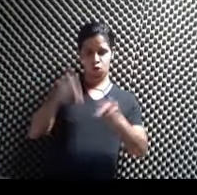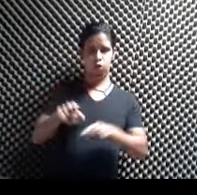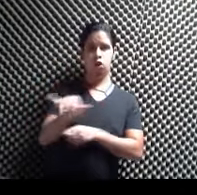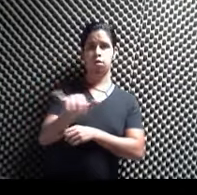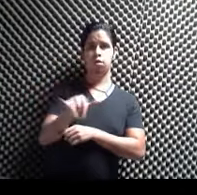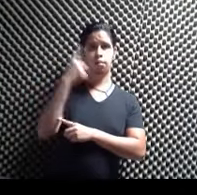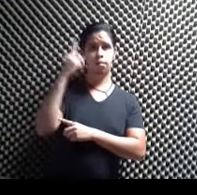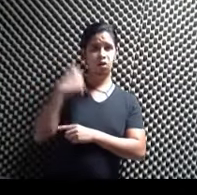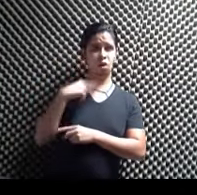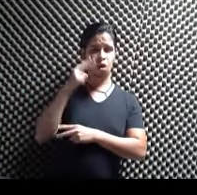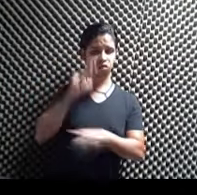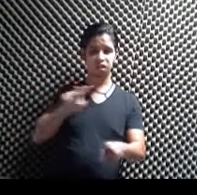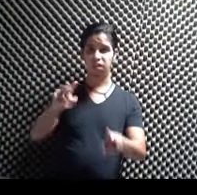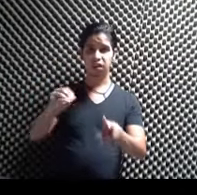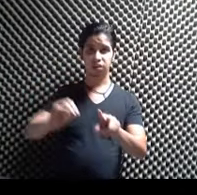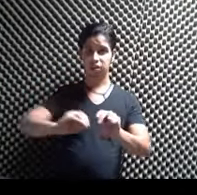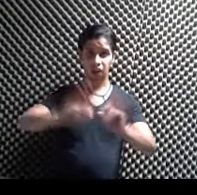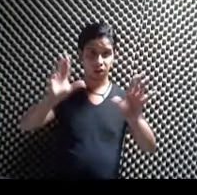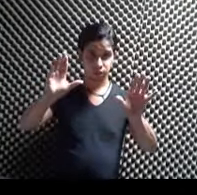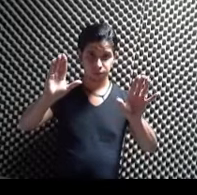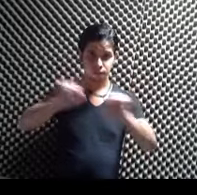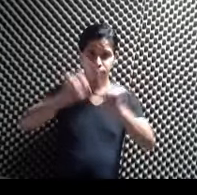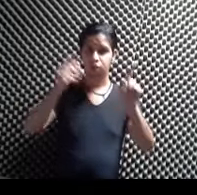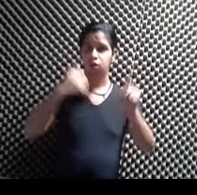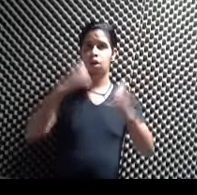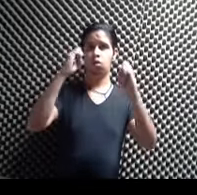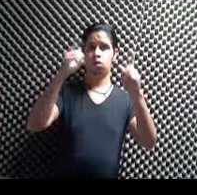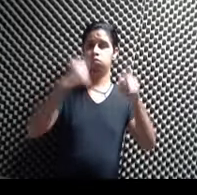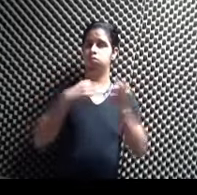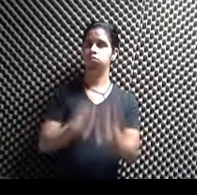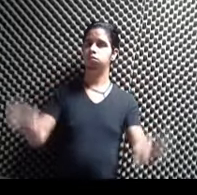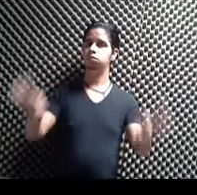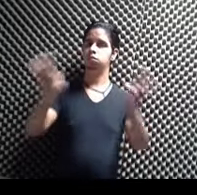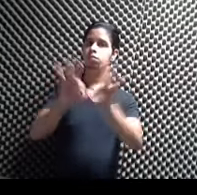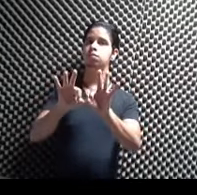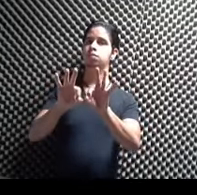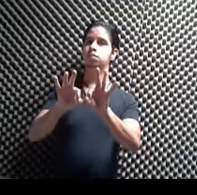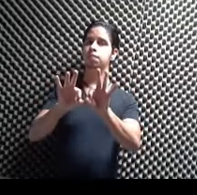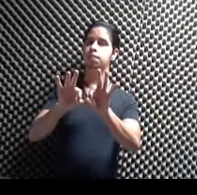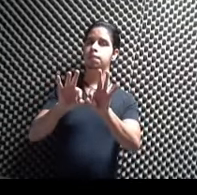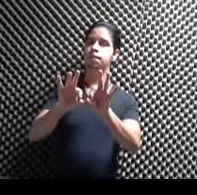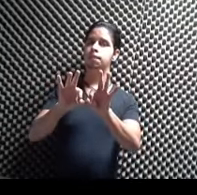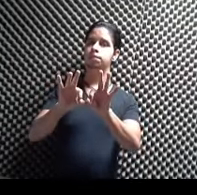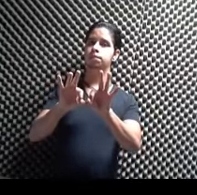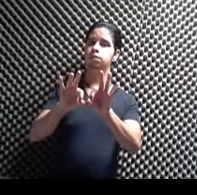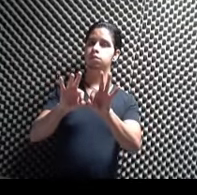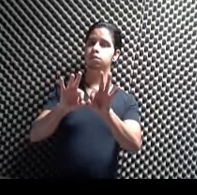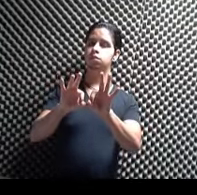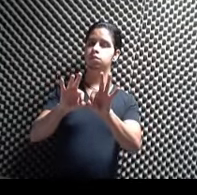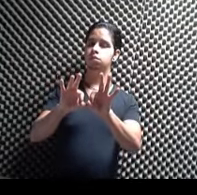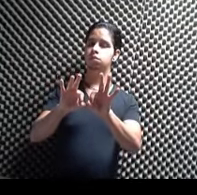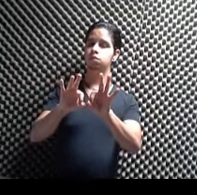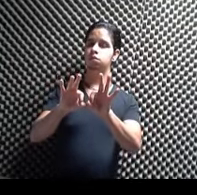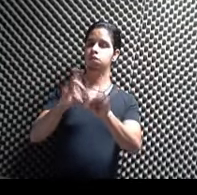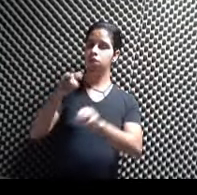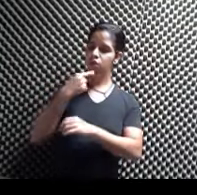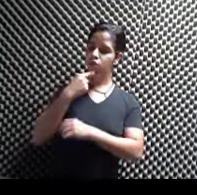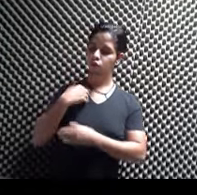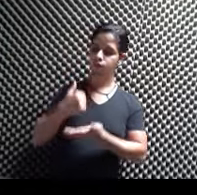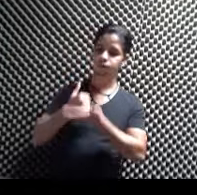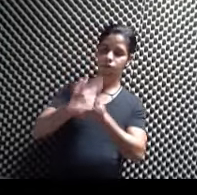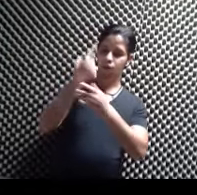tan evidente al principio, pero sí, la educación es importante. Uh-huh. Y muy posiblemente pues prevenga para que esta persona